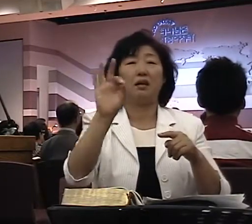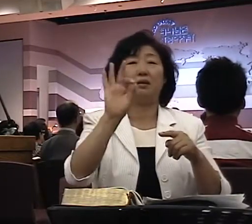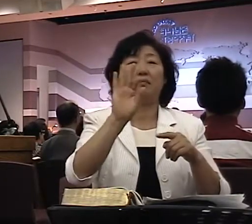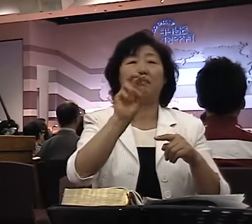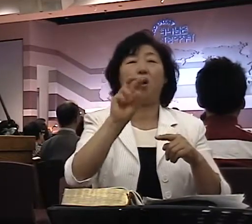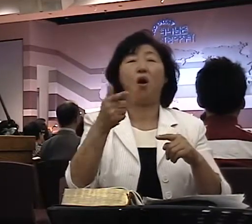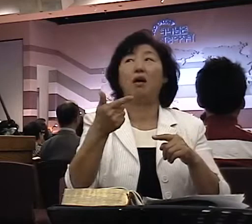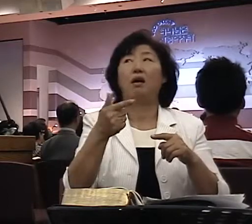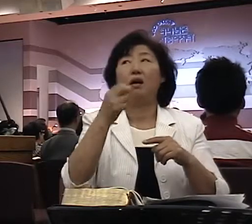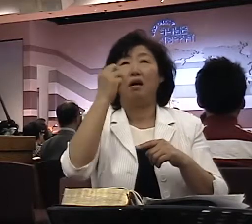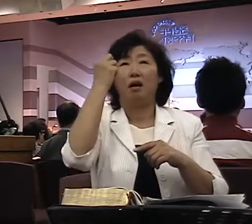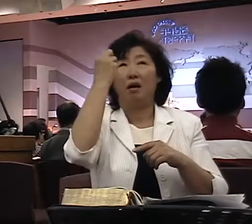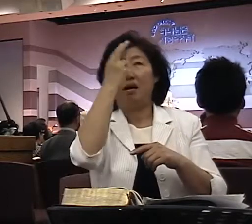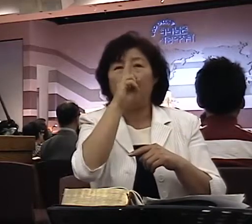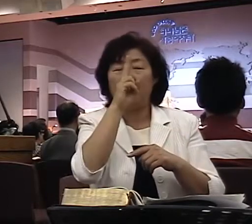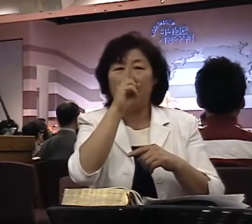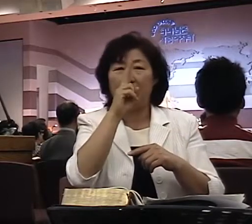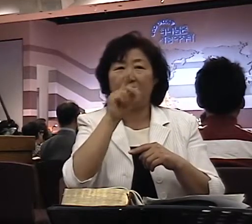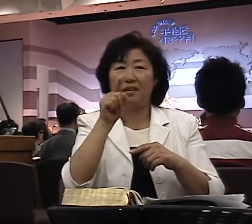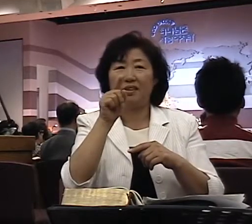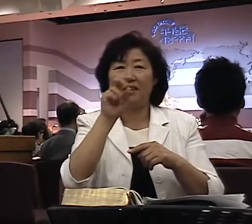갑자기 돌아가더라.